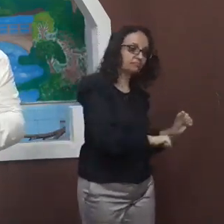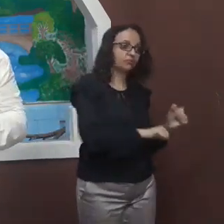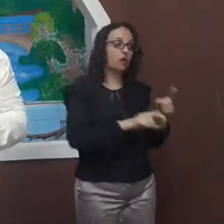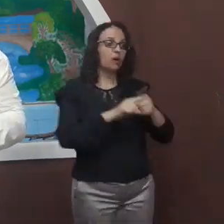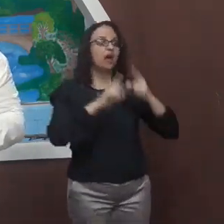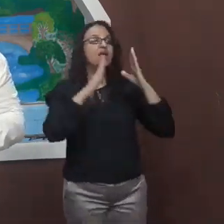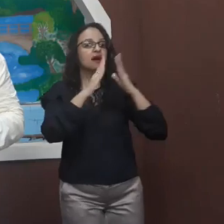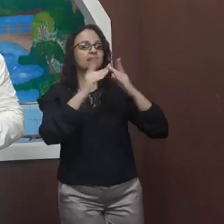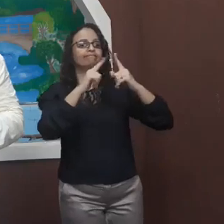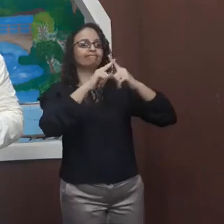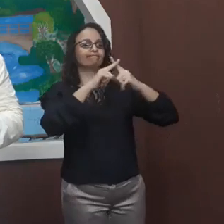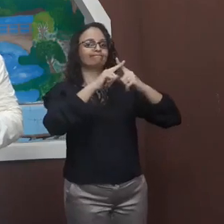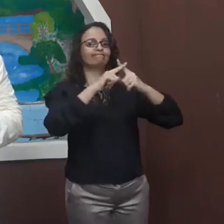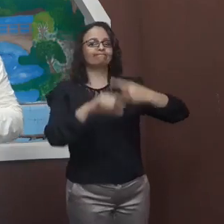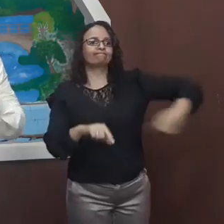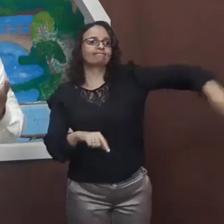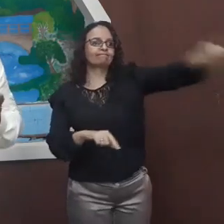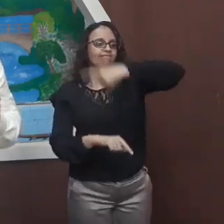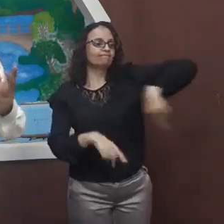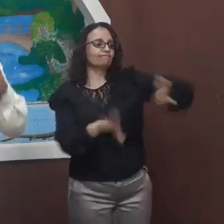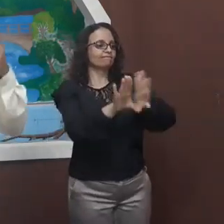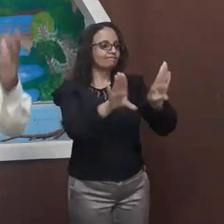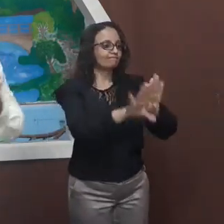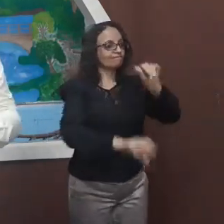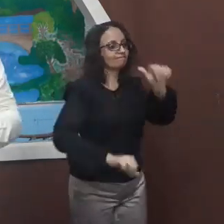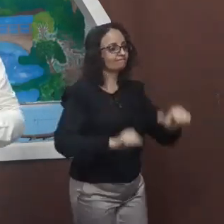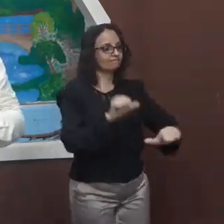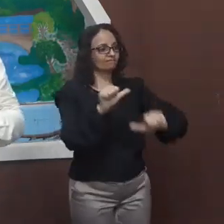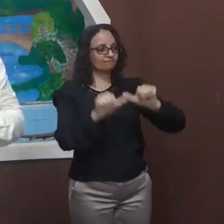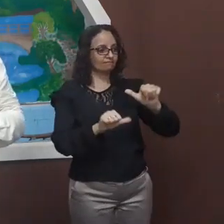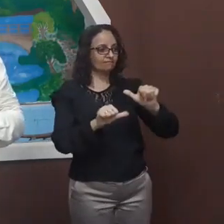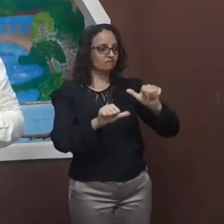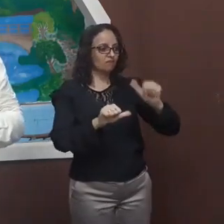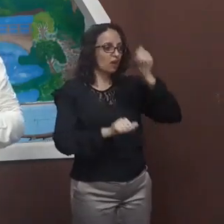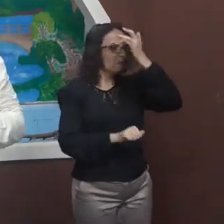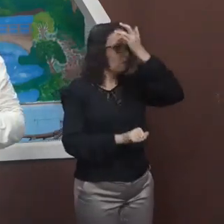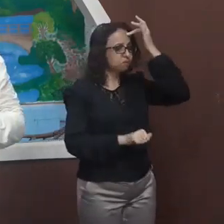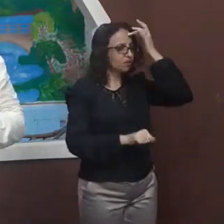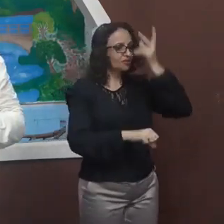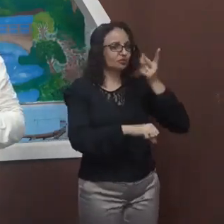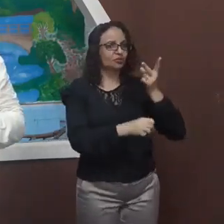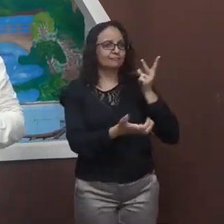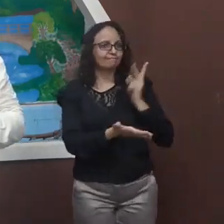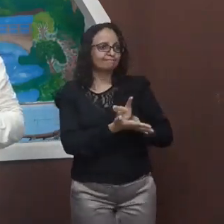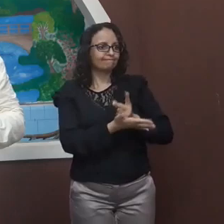igreja. E a igreja, as pessoas não são mais perseverantes.